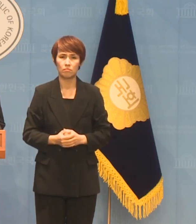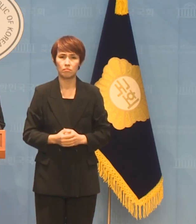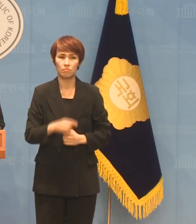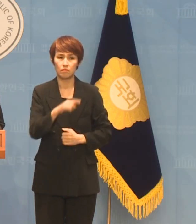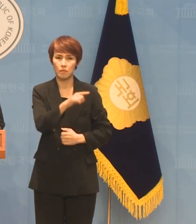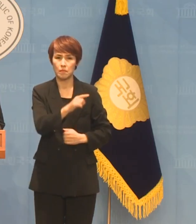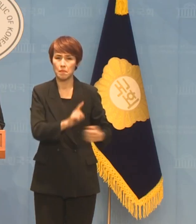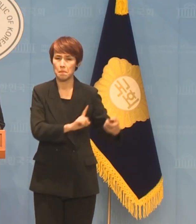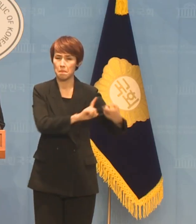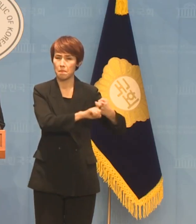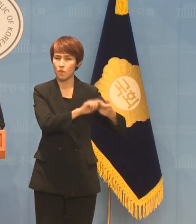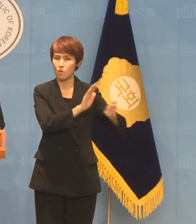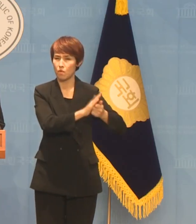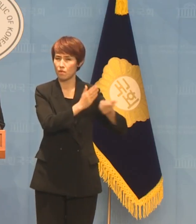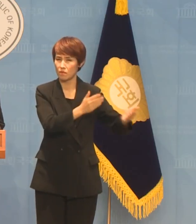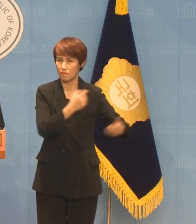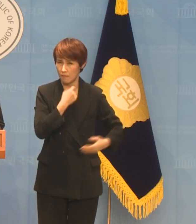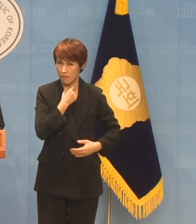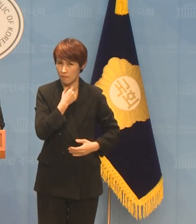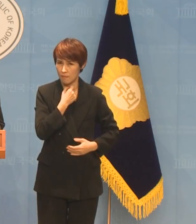손을 들어주겠다는 것입니까?